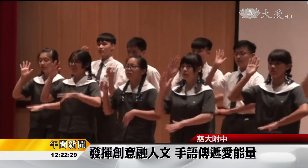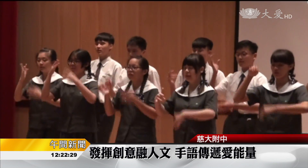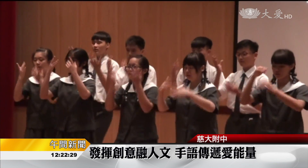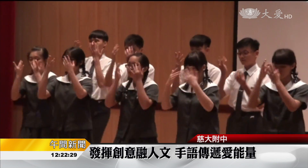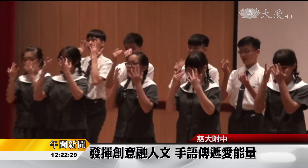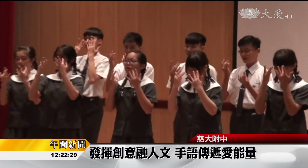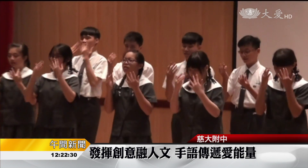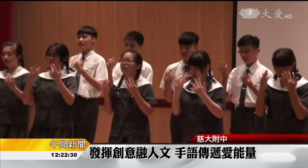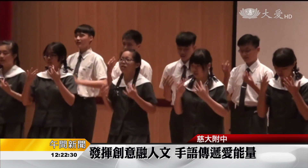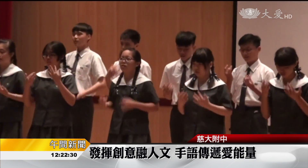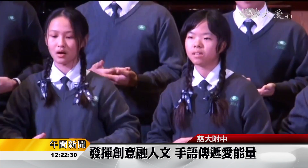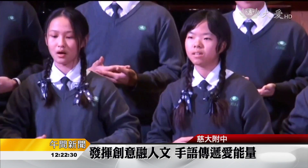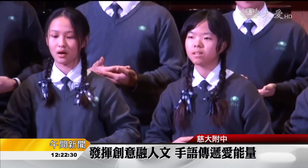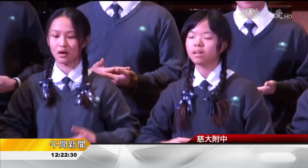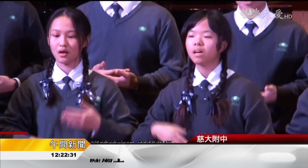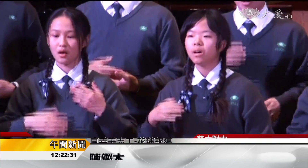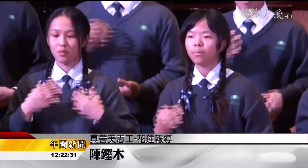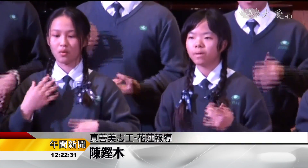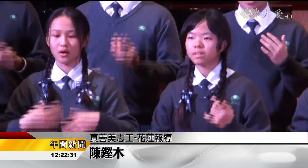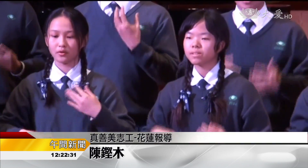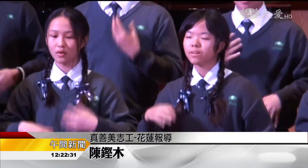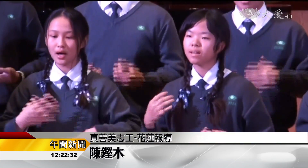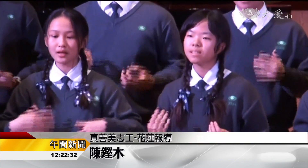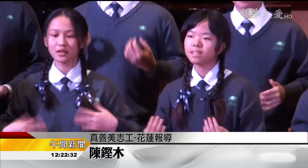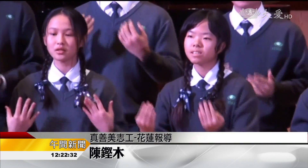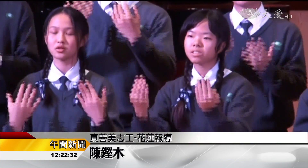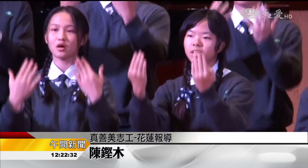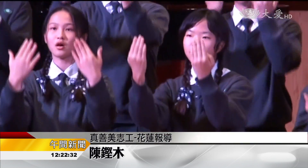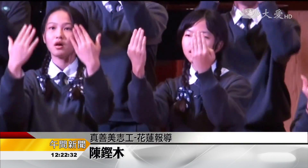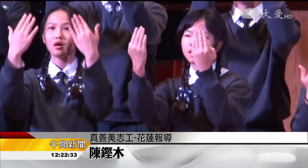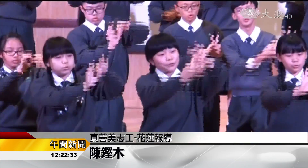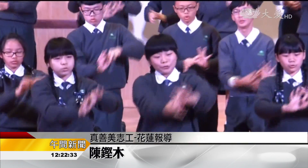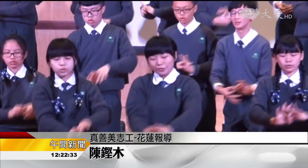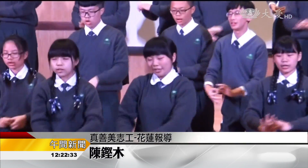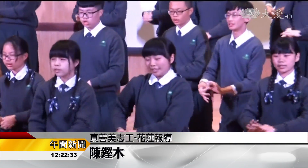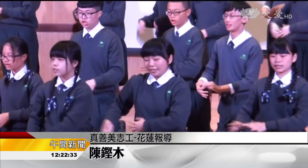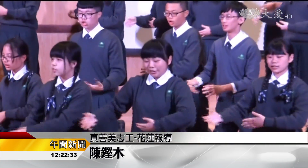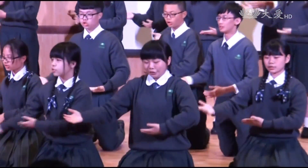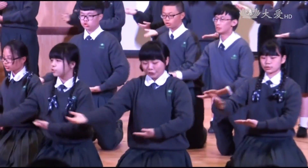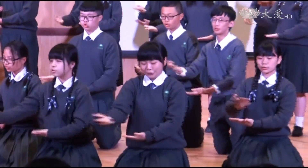大家就是手牵手，然后跳一段很像就是原住民的舞蹈。那个时候大家就是很尽情，然后很开心在舞台上面呈现，然后我自己也觉得很满足。 透过手语比赛，让慈济的人文精神升值孩子们的心中，也传递更多爱的能量。大爱新闻真善美志工陈坑木花莲报道。